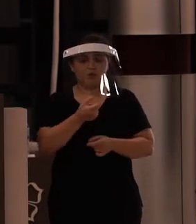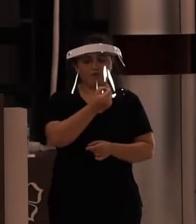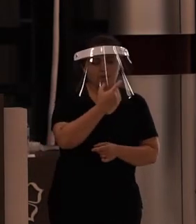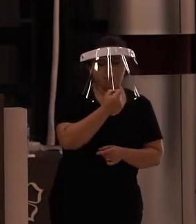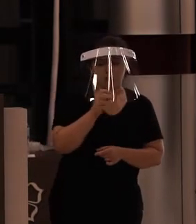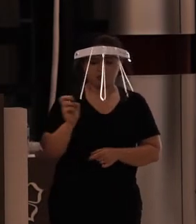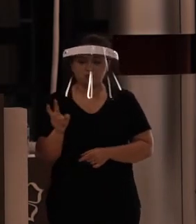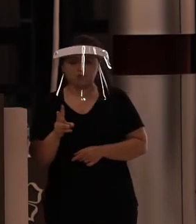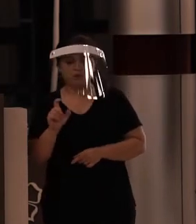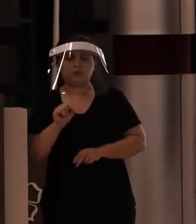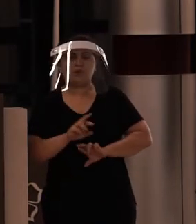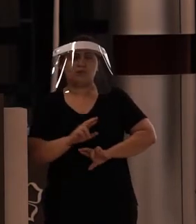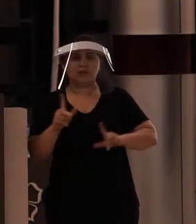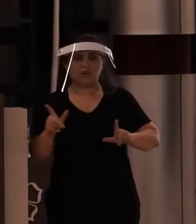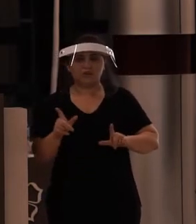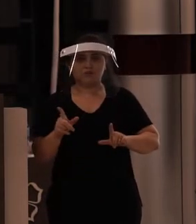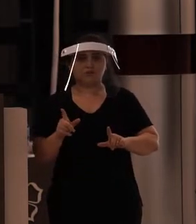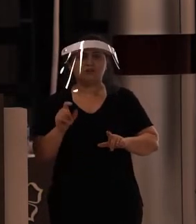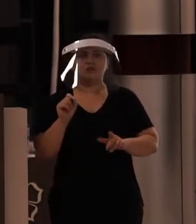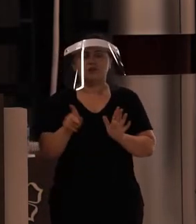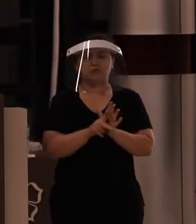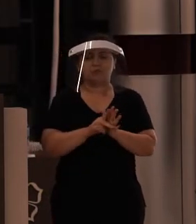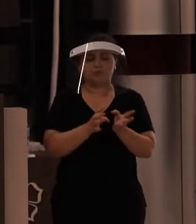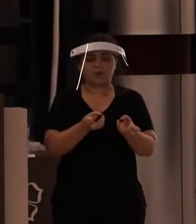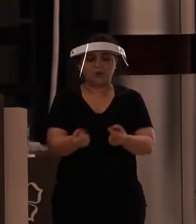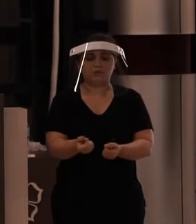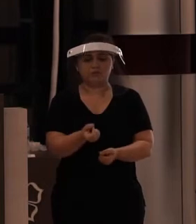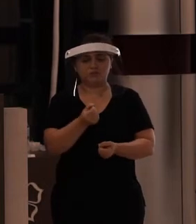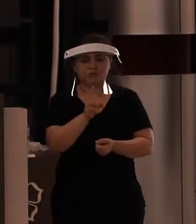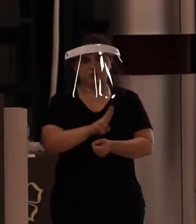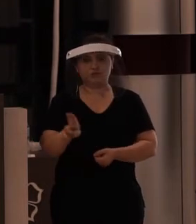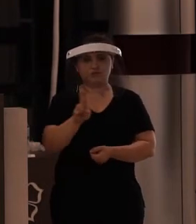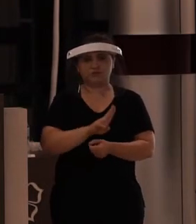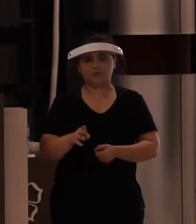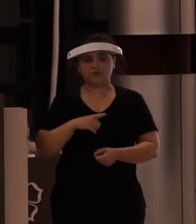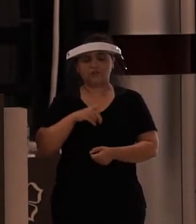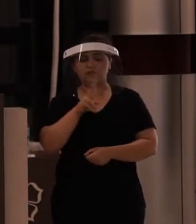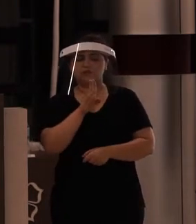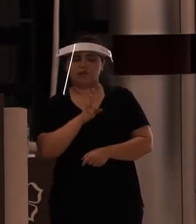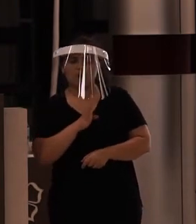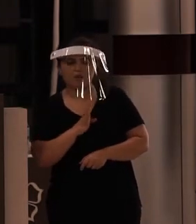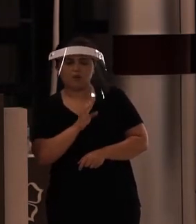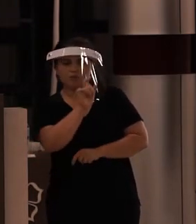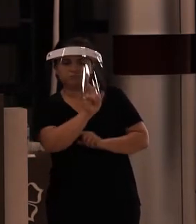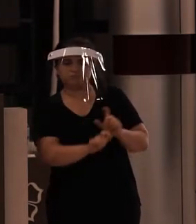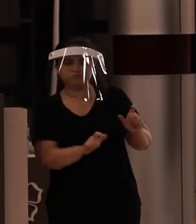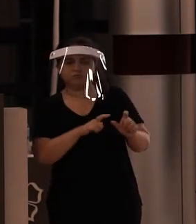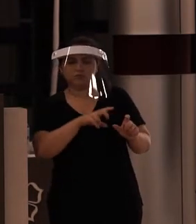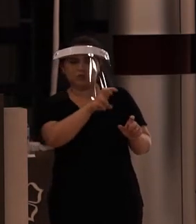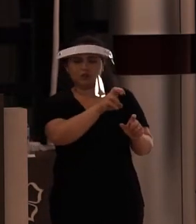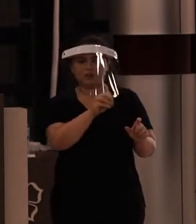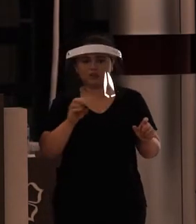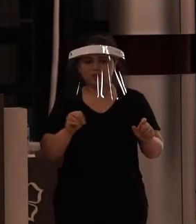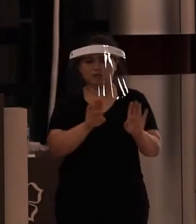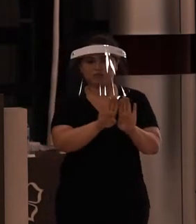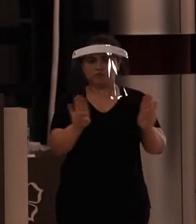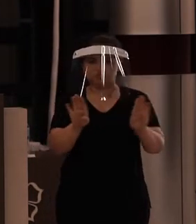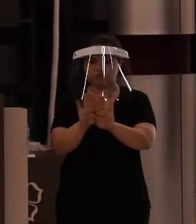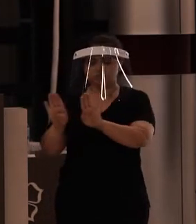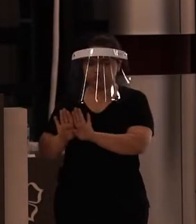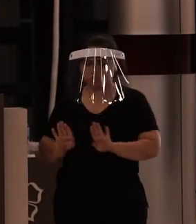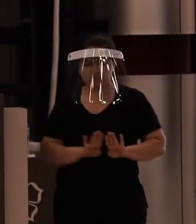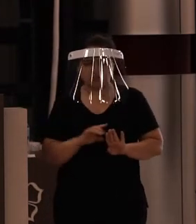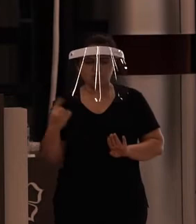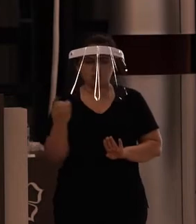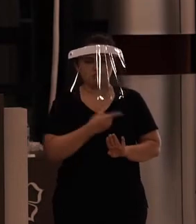fazer o quê? Nós temos que conhecer os pacientes. Então, assim como nós fizemos lá na Fiat, que tinha 500 painéis, nós